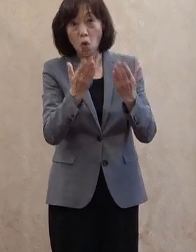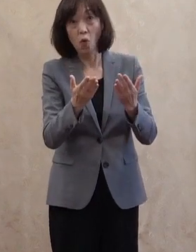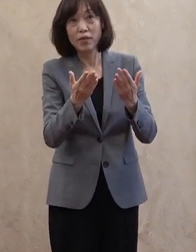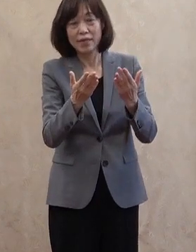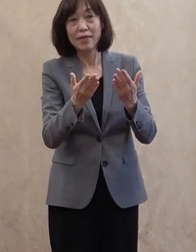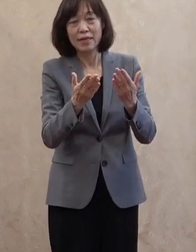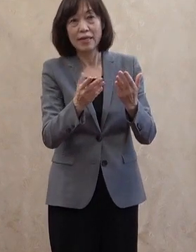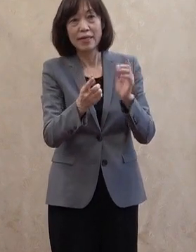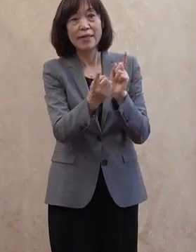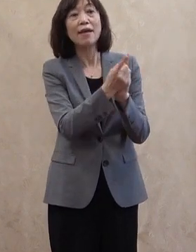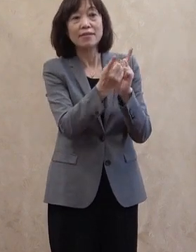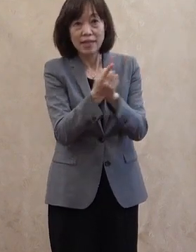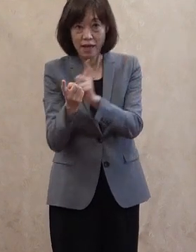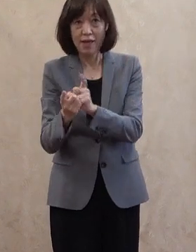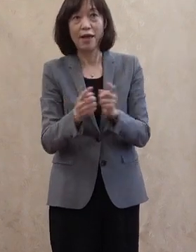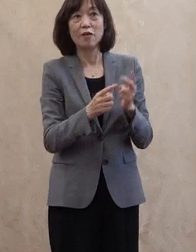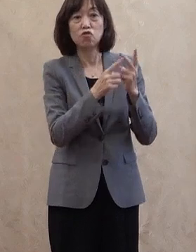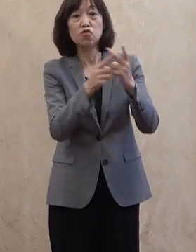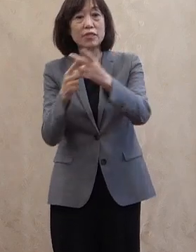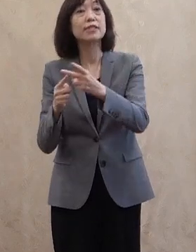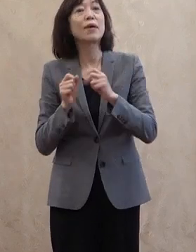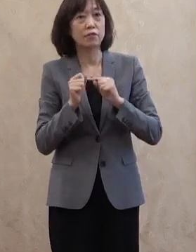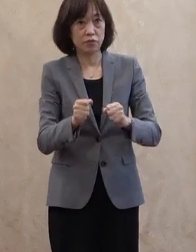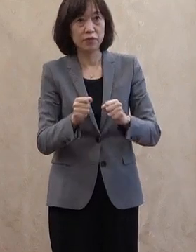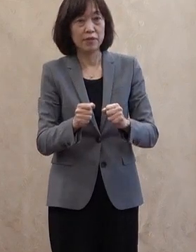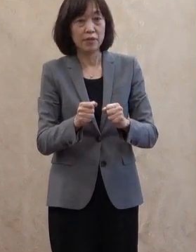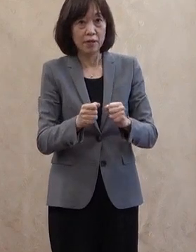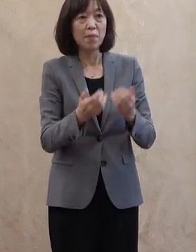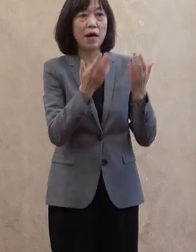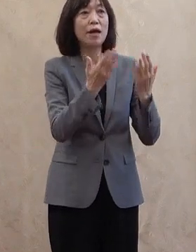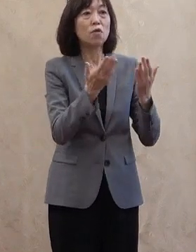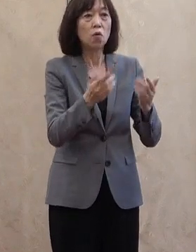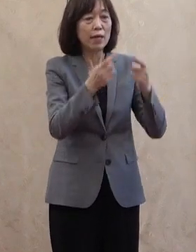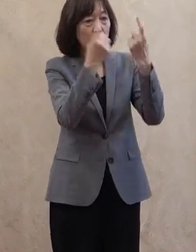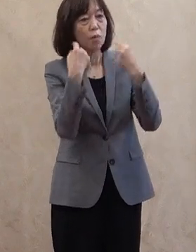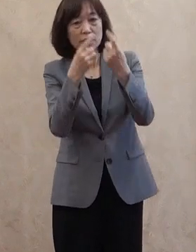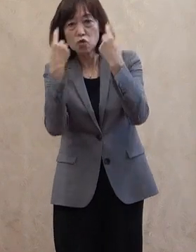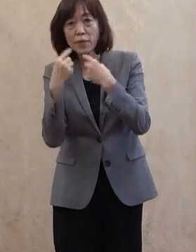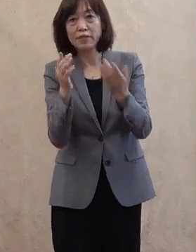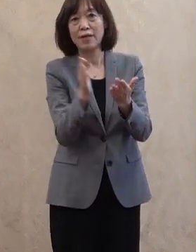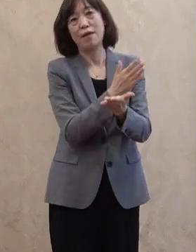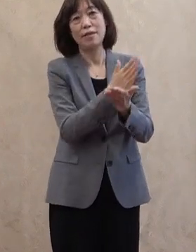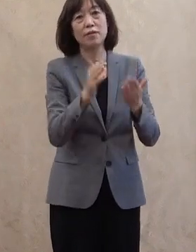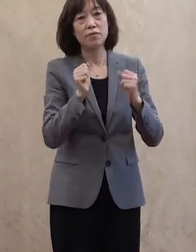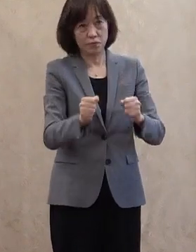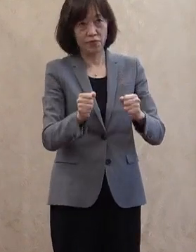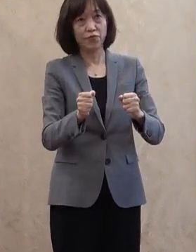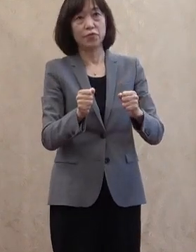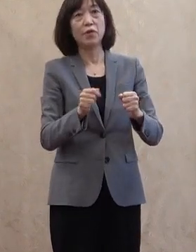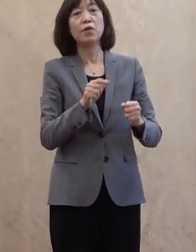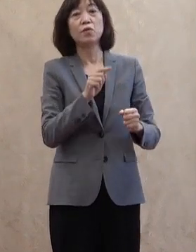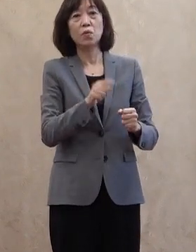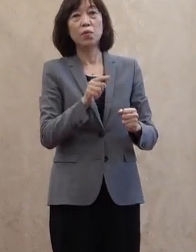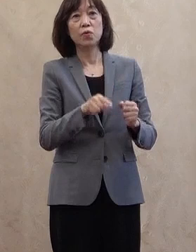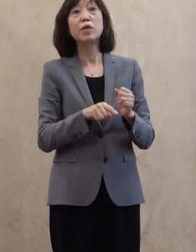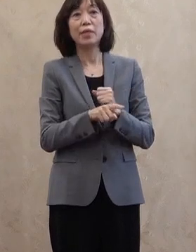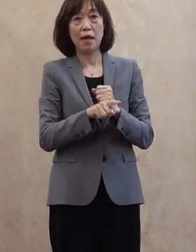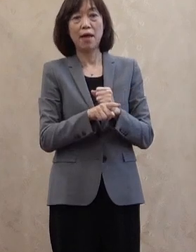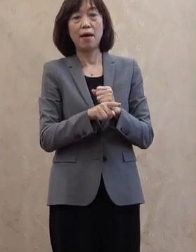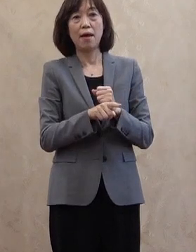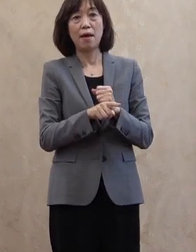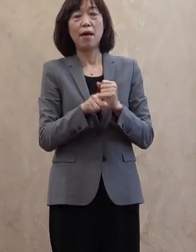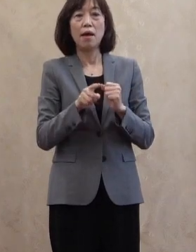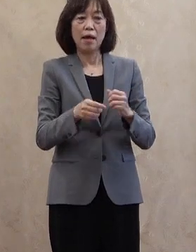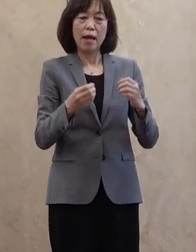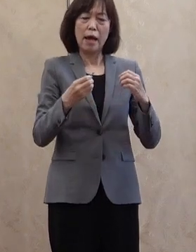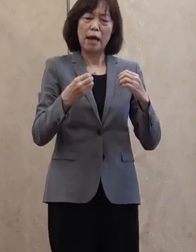たしています。これ今後学校において個別にその判断をされていくということになると思います。そういった意味で、